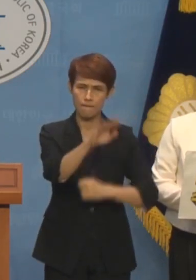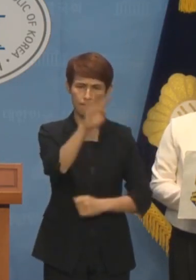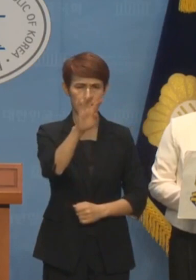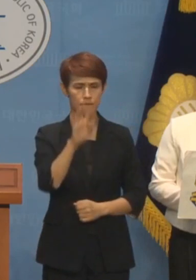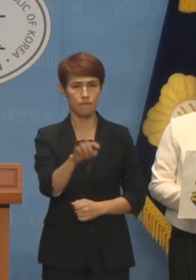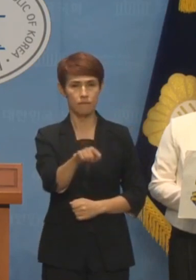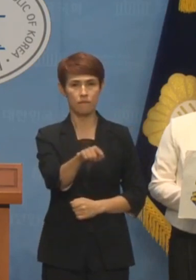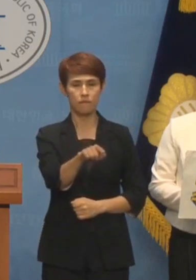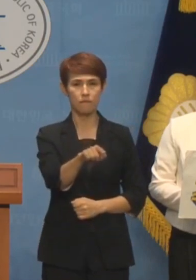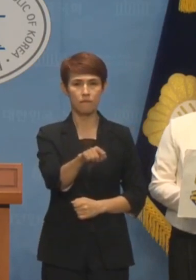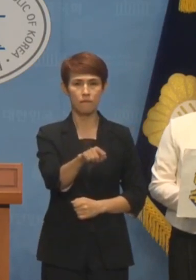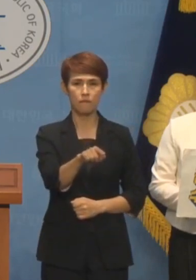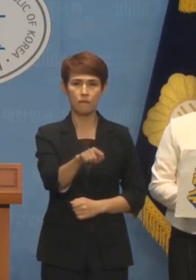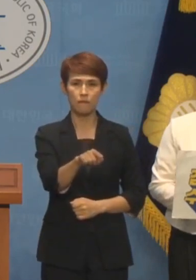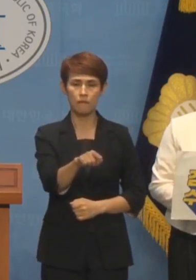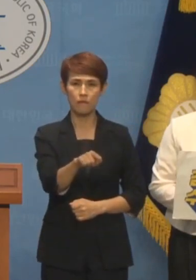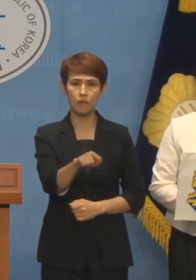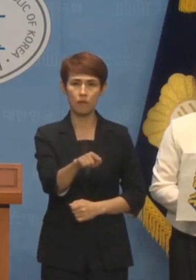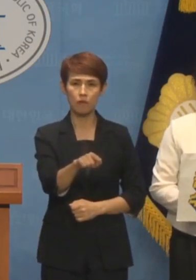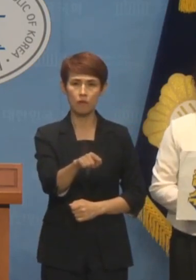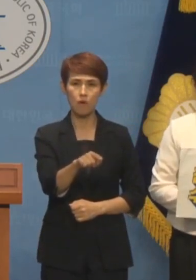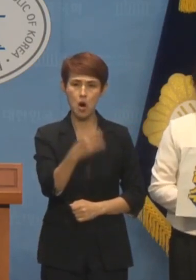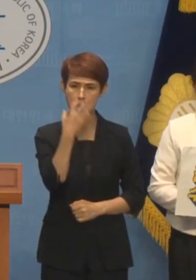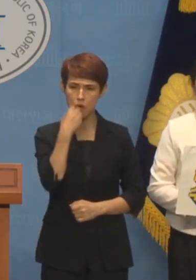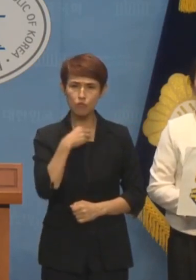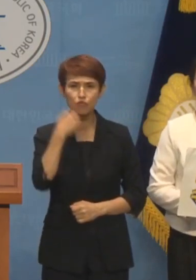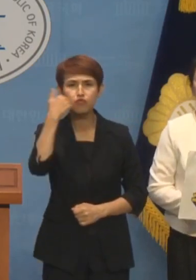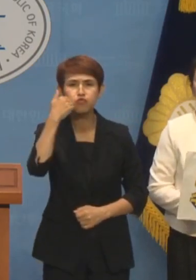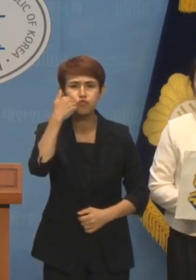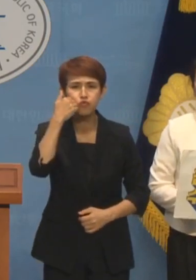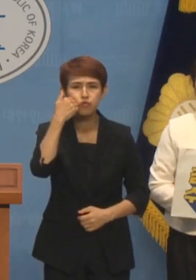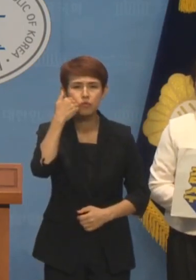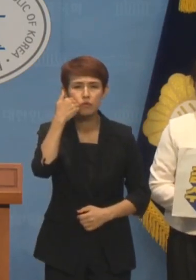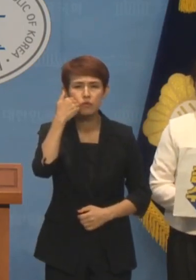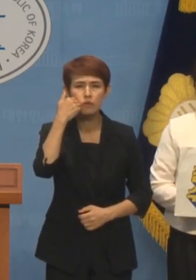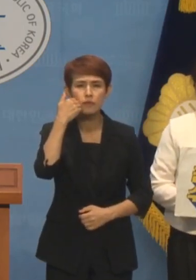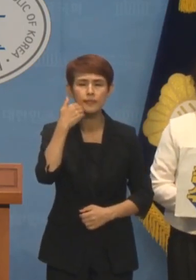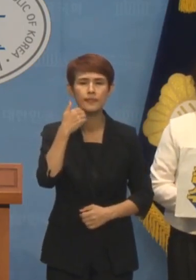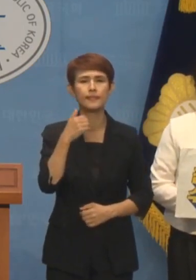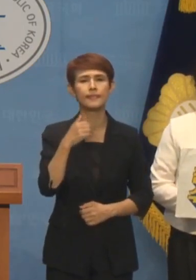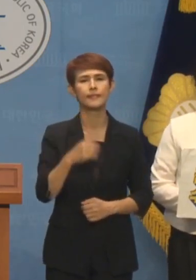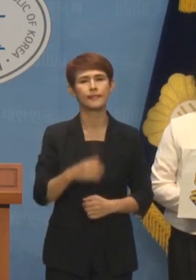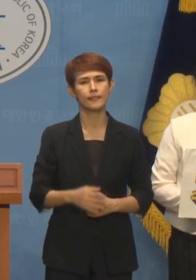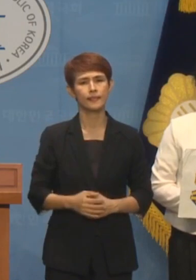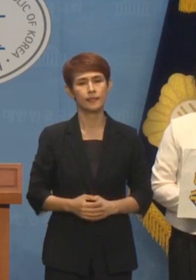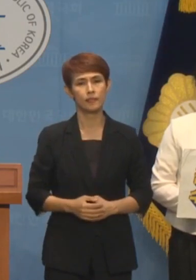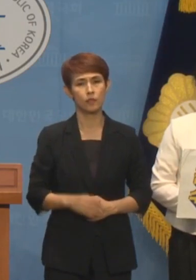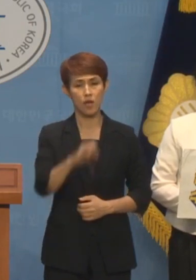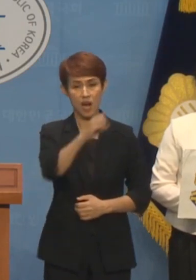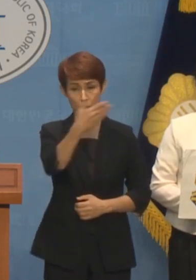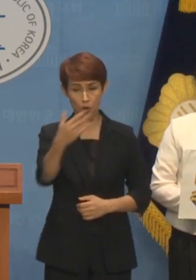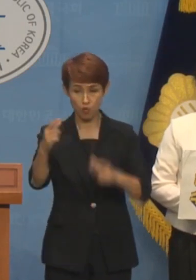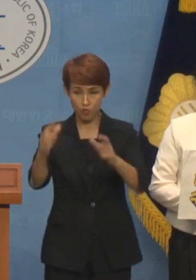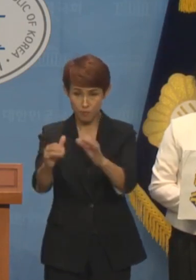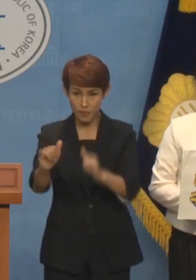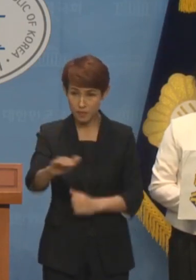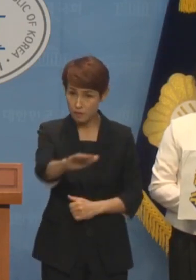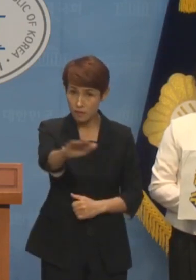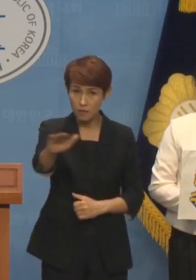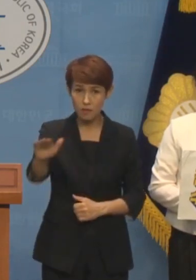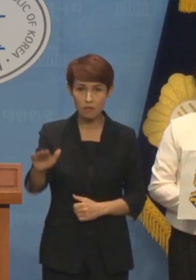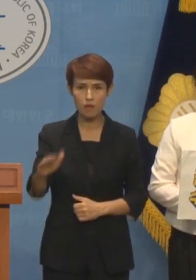종점 변경은 누구에게 도움이 되는가라는 문제 제기, 그리고 양평 군민들의, 그리고